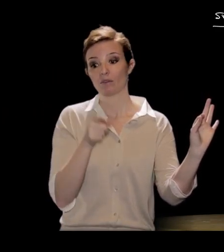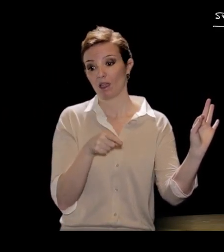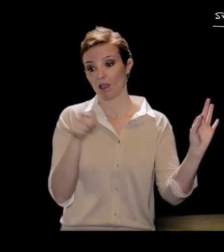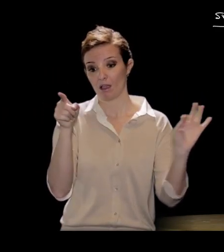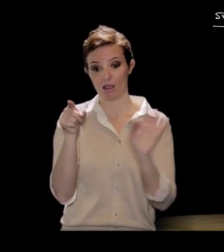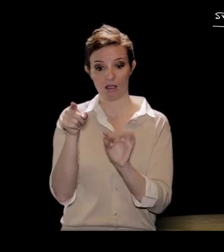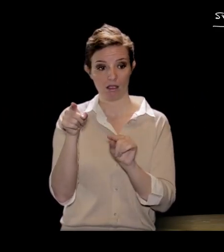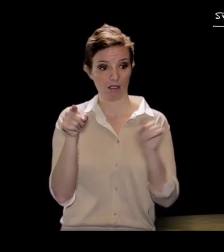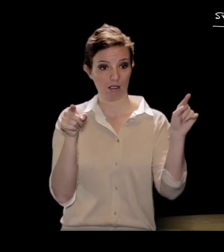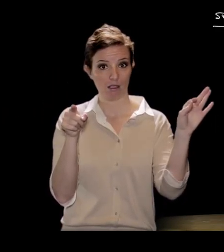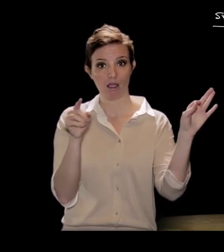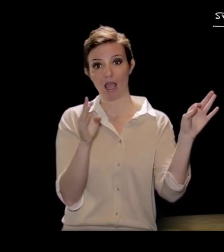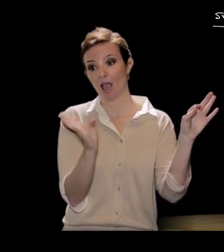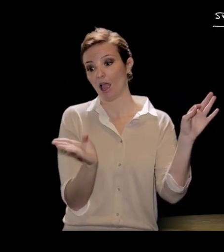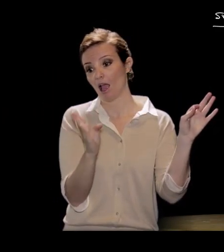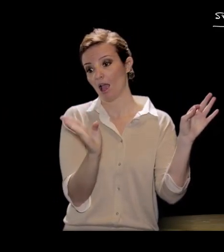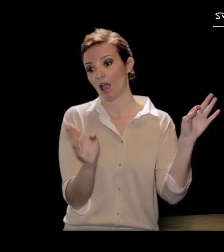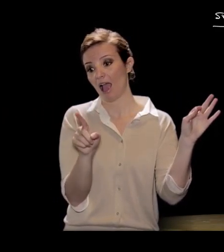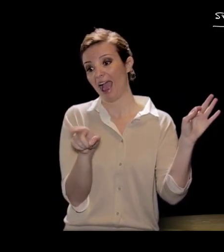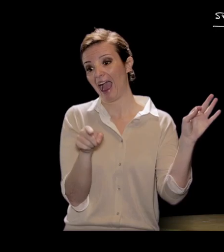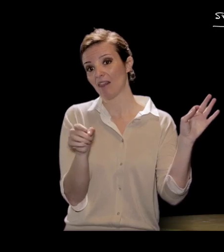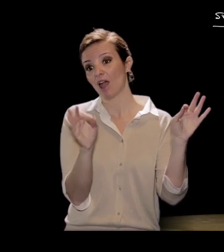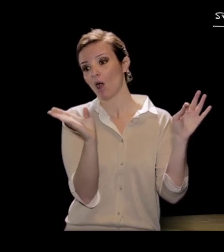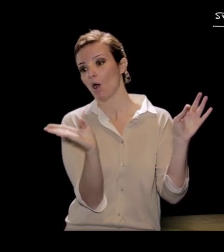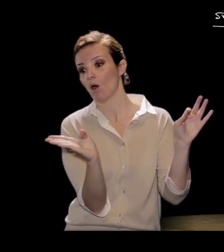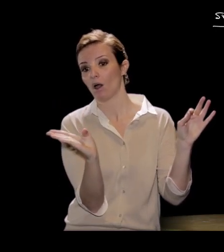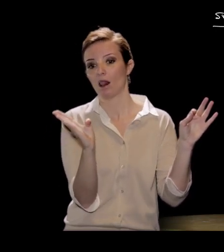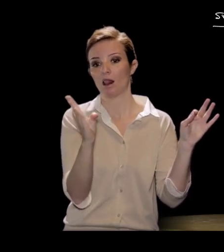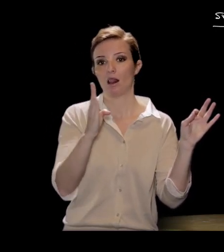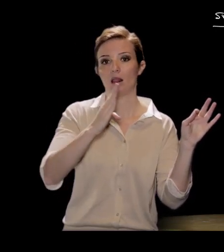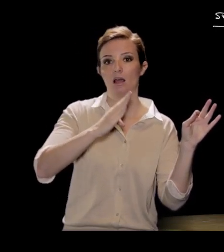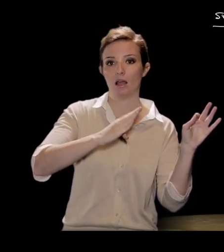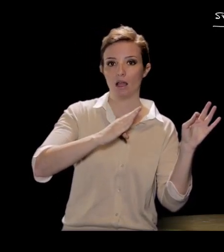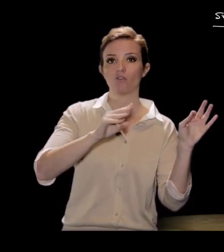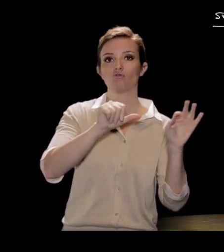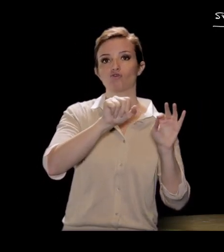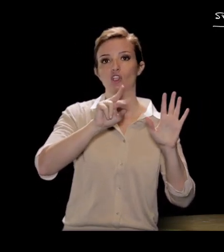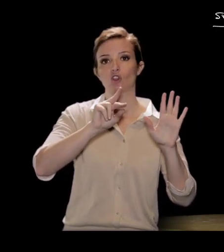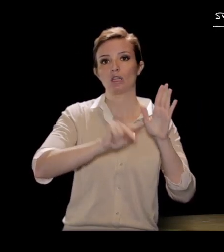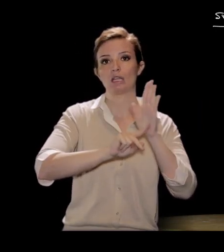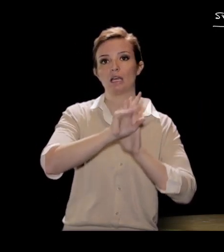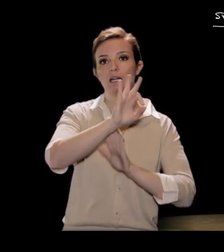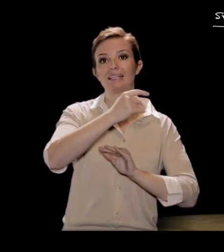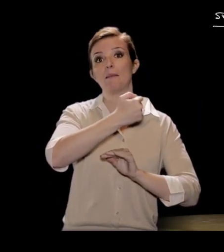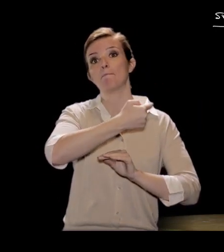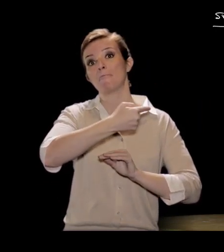oppure quest'altro angolo che corrisponderà a 180 gradi meno α.